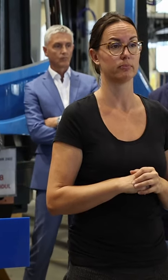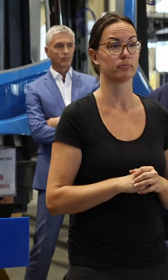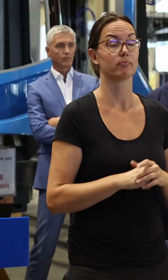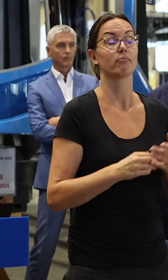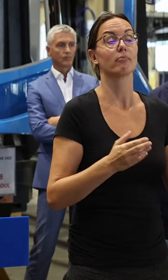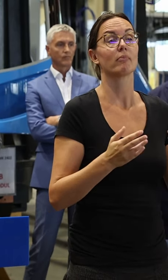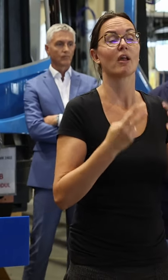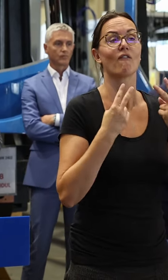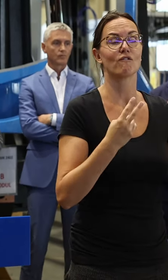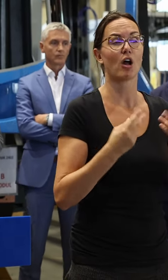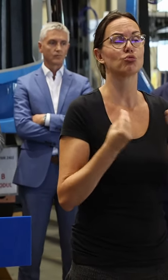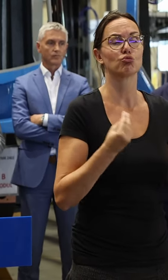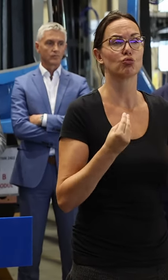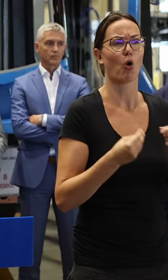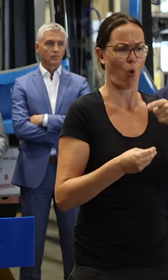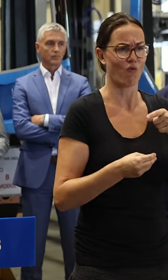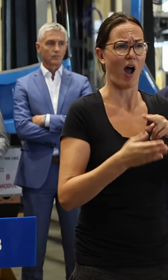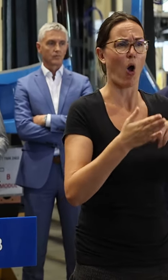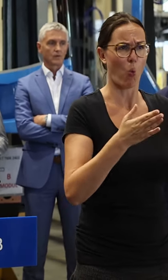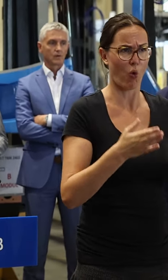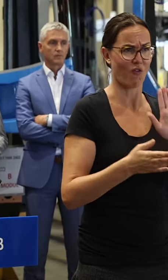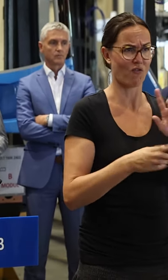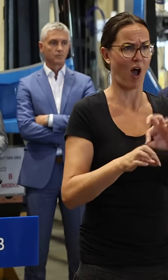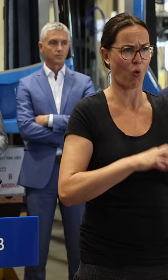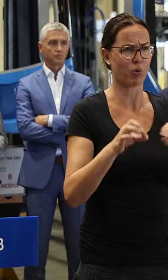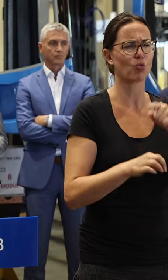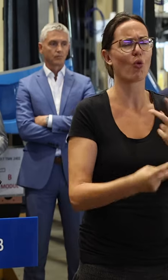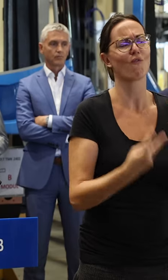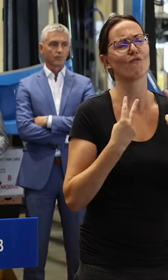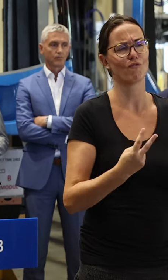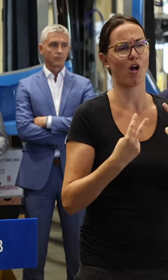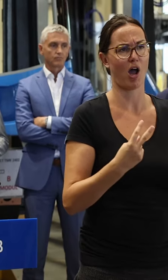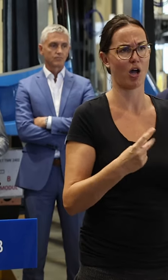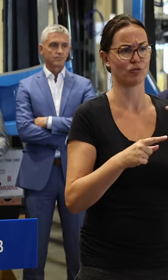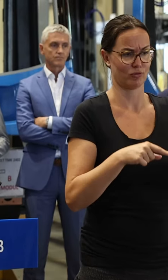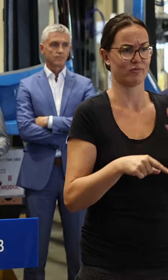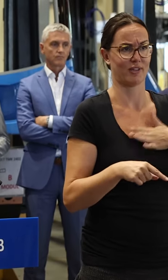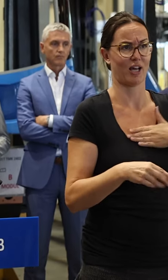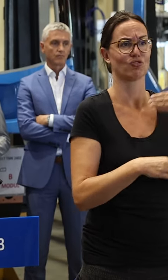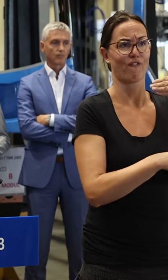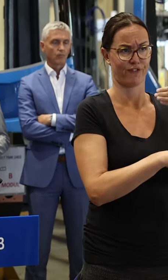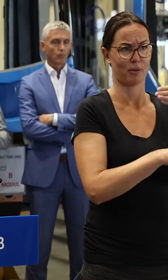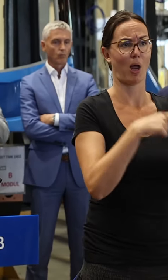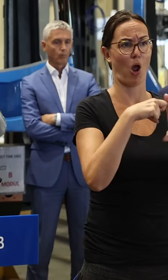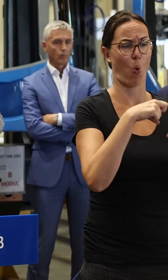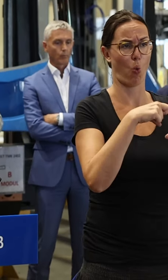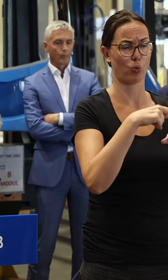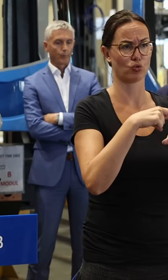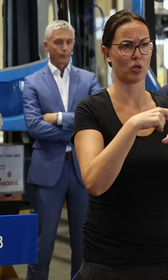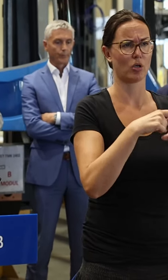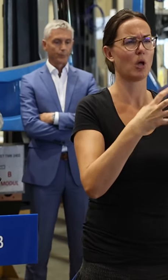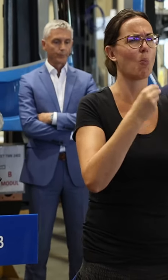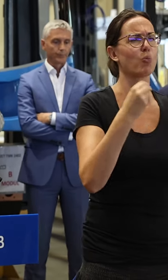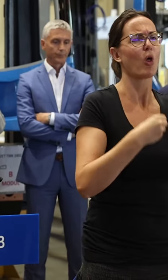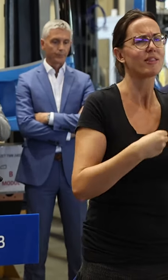Treba istaknuti koliko su ovakvi ugovori, ovakvi projekti značajni, znači za Končar, za gotovo